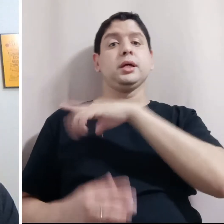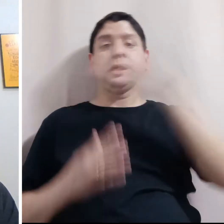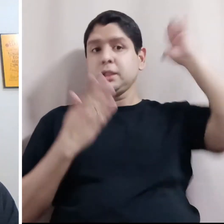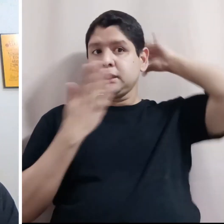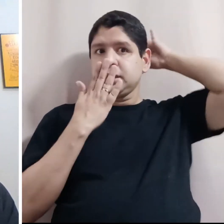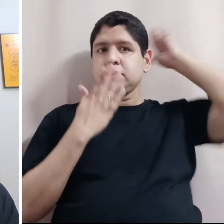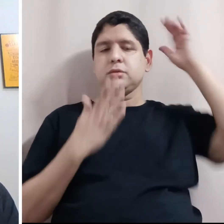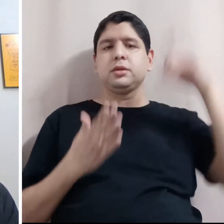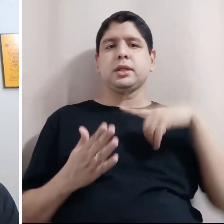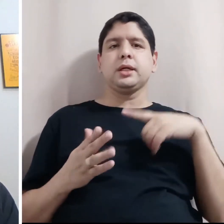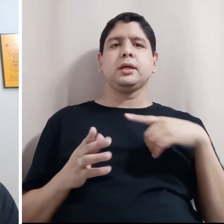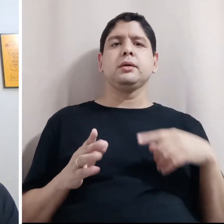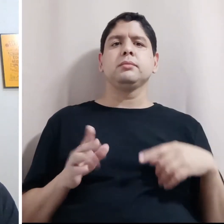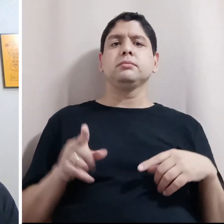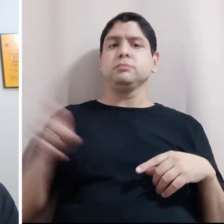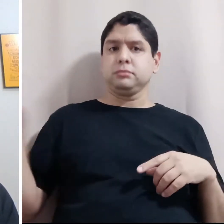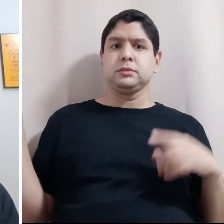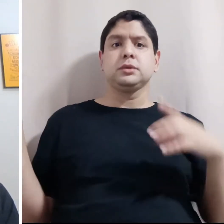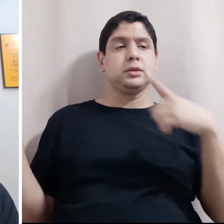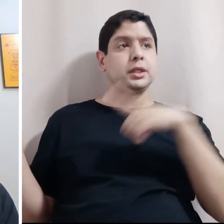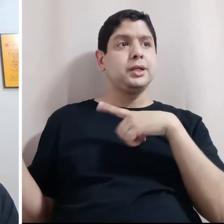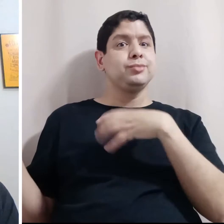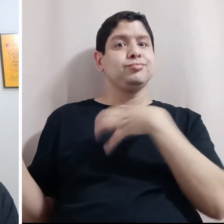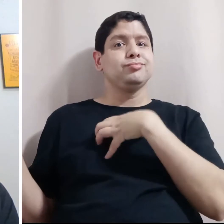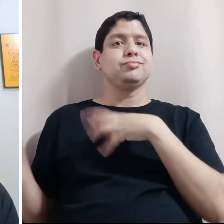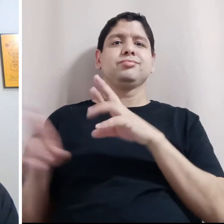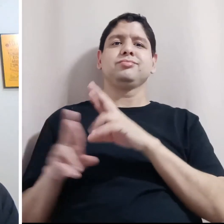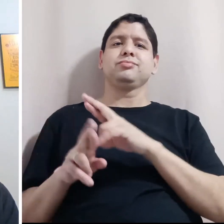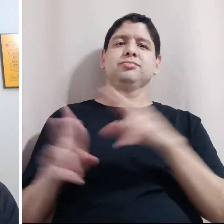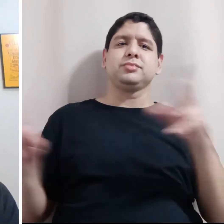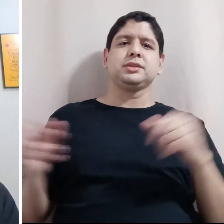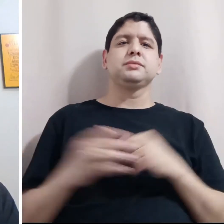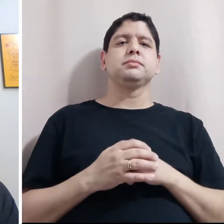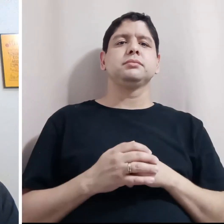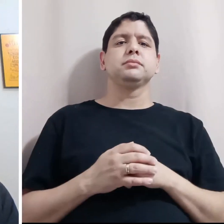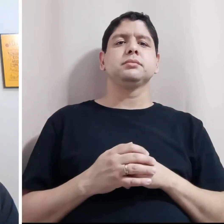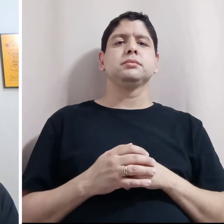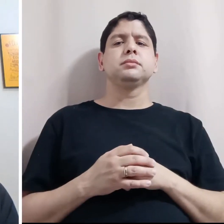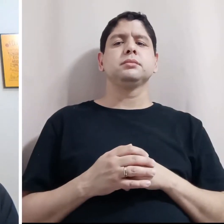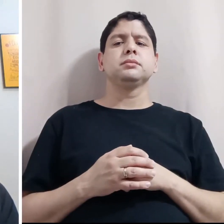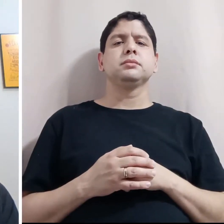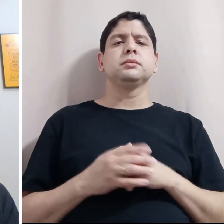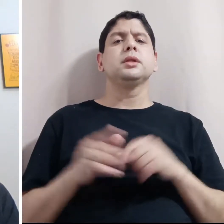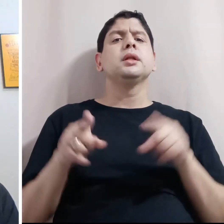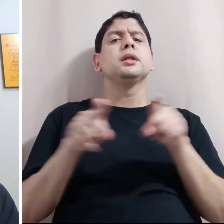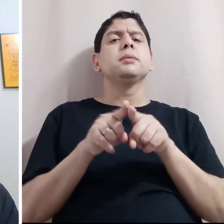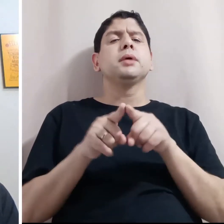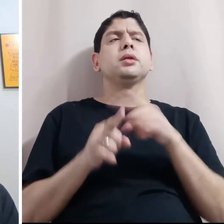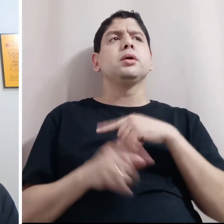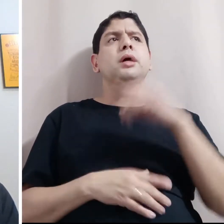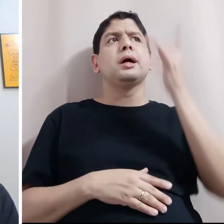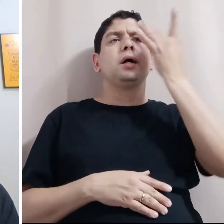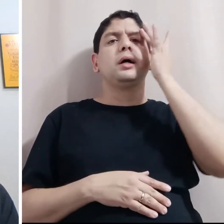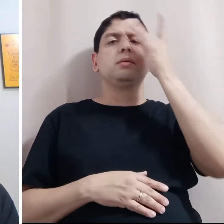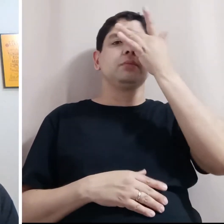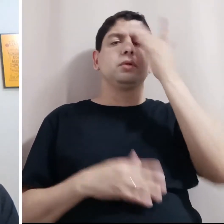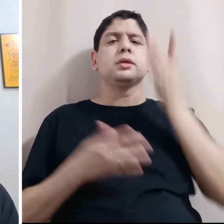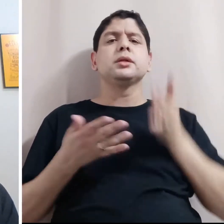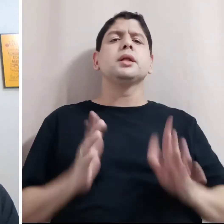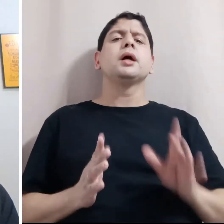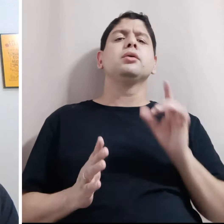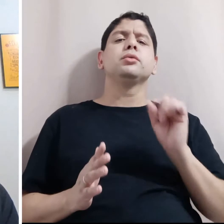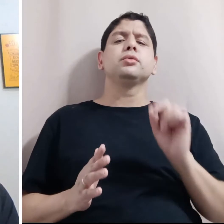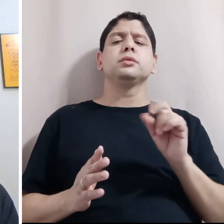né? Mas a gente vai tratar daqueles que fogem bastante à ideia que se costuma ter sobre